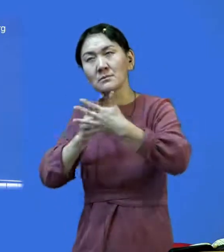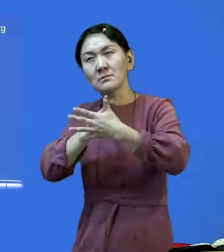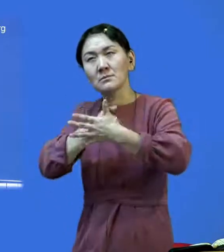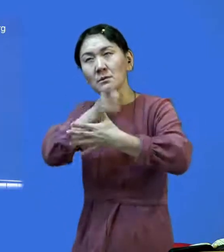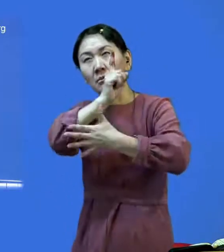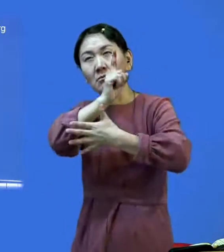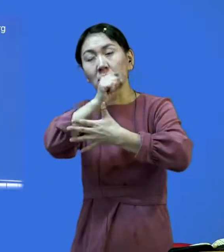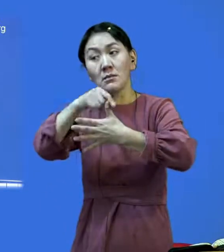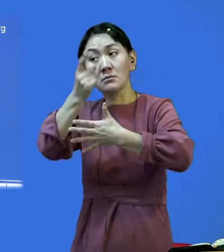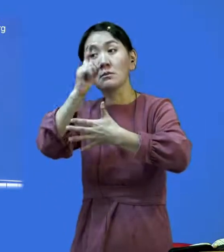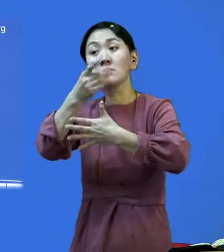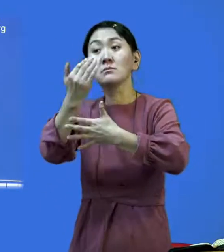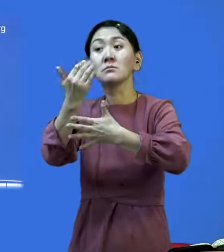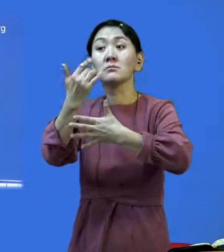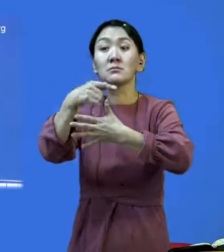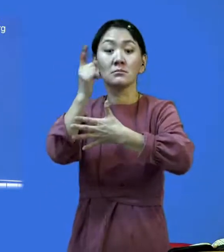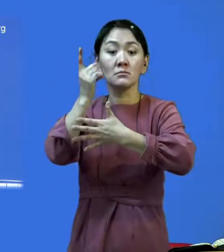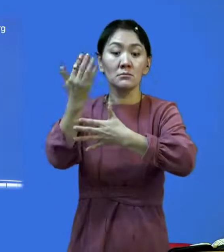Эхлээд.